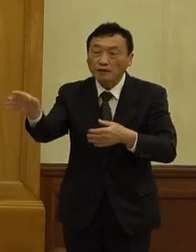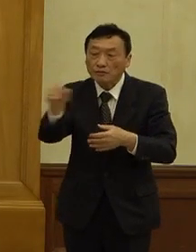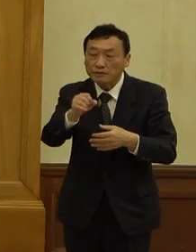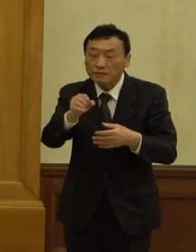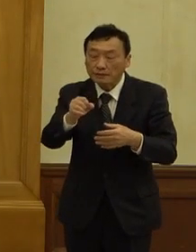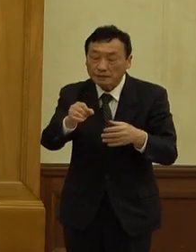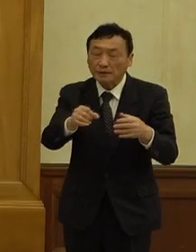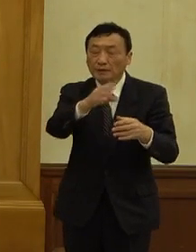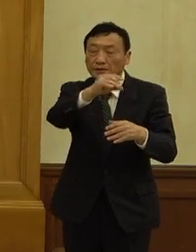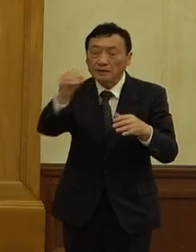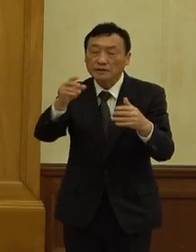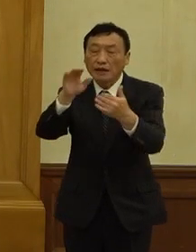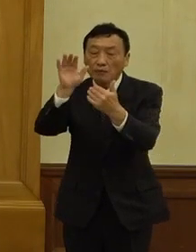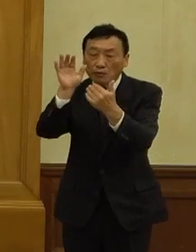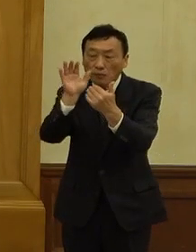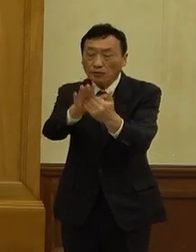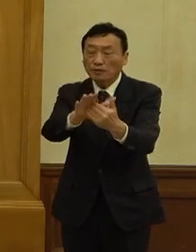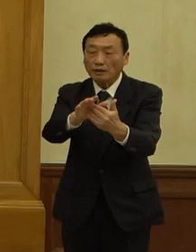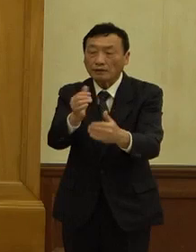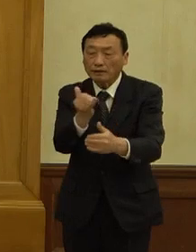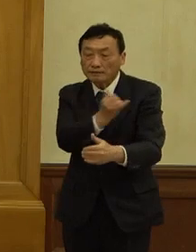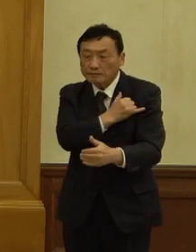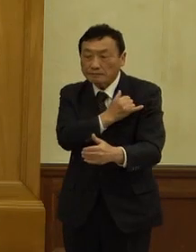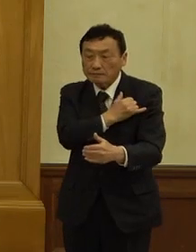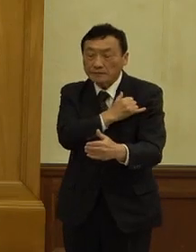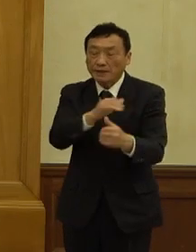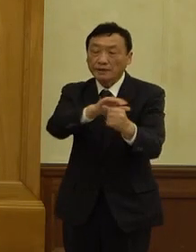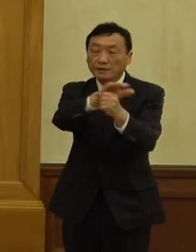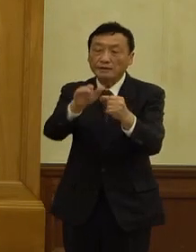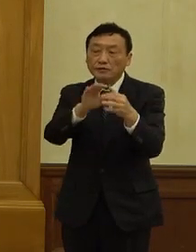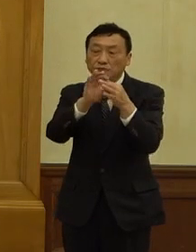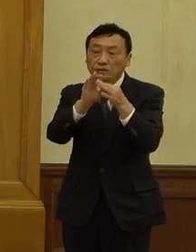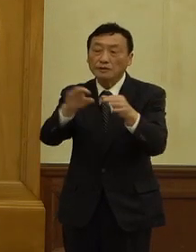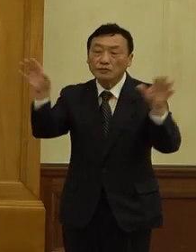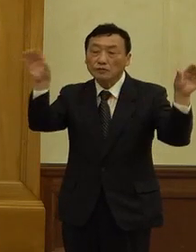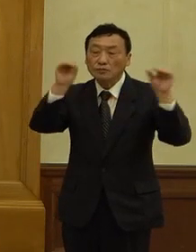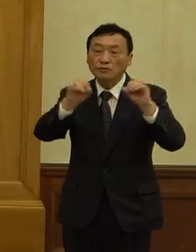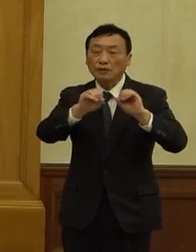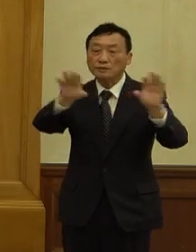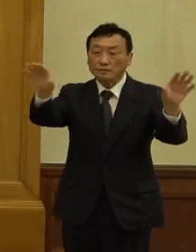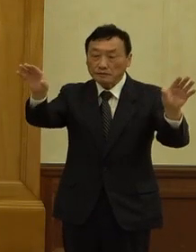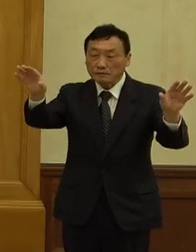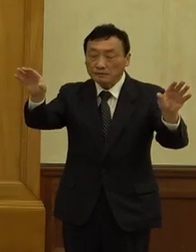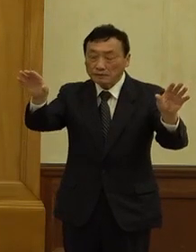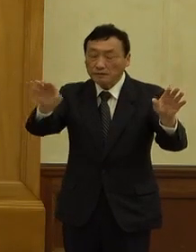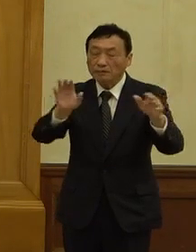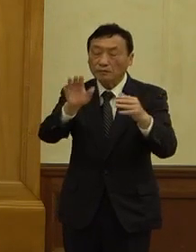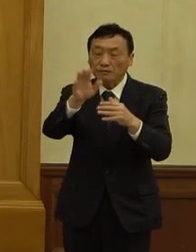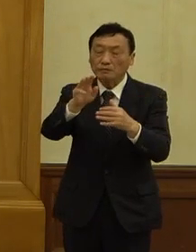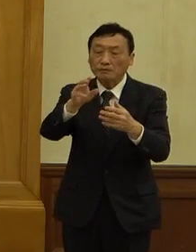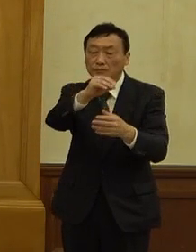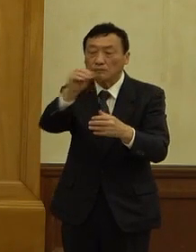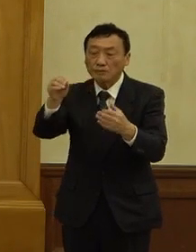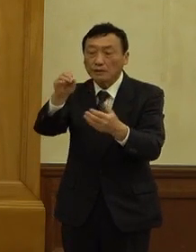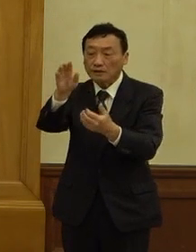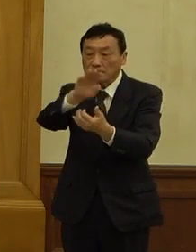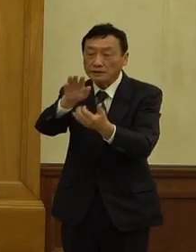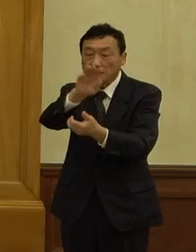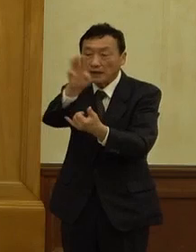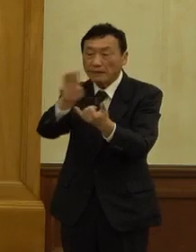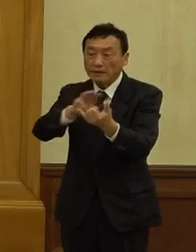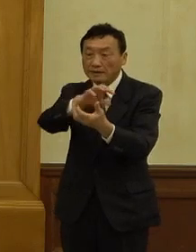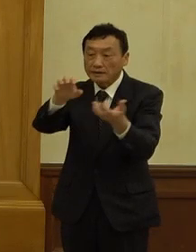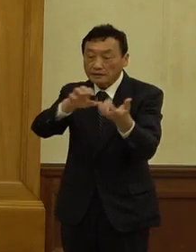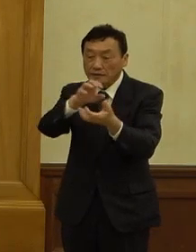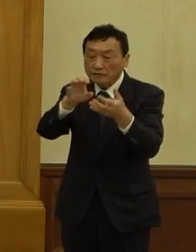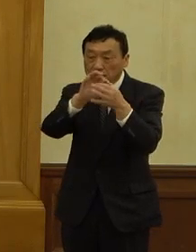防の役割と大切さについて情報発信をすることにより、今後の土砂災害に対する防災力の向上を